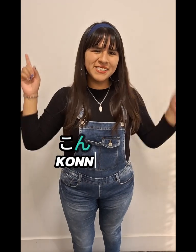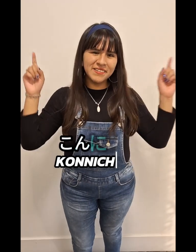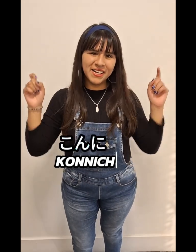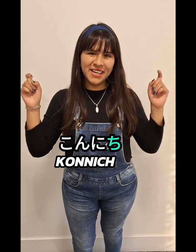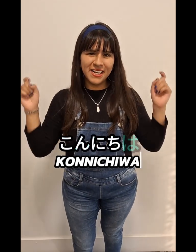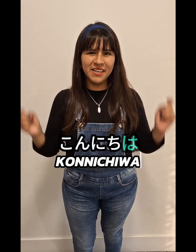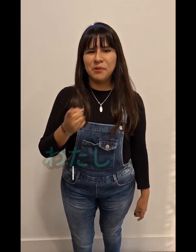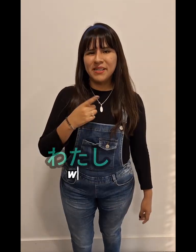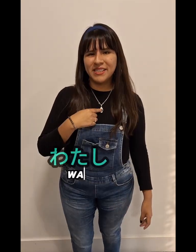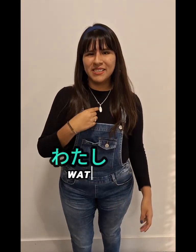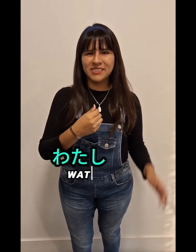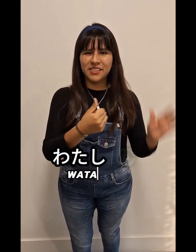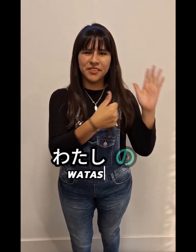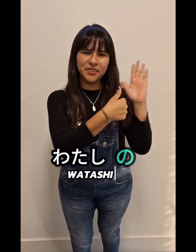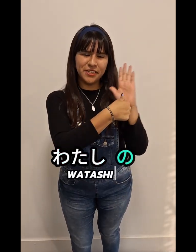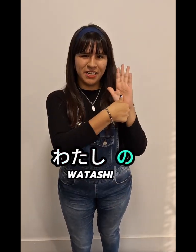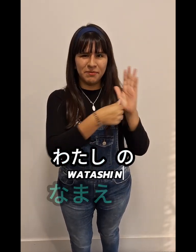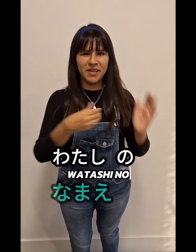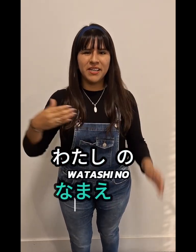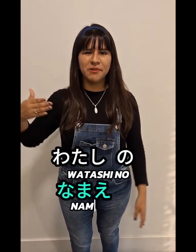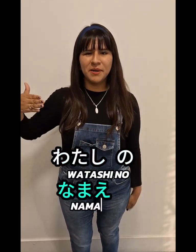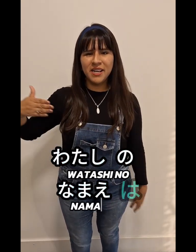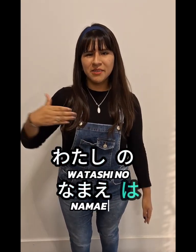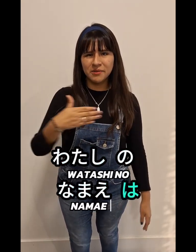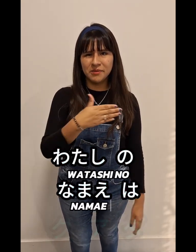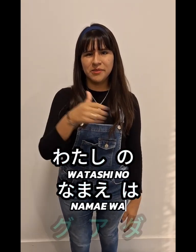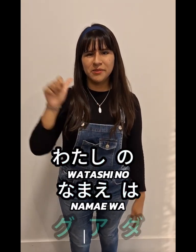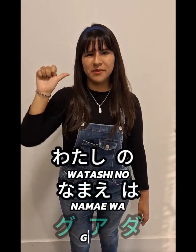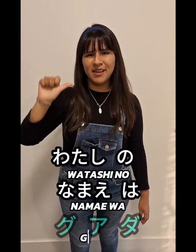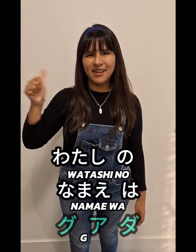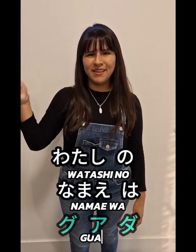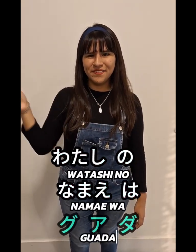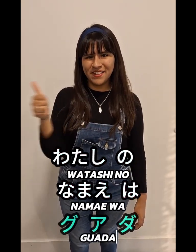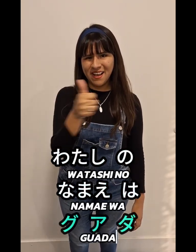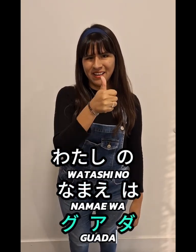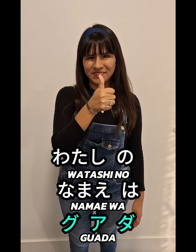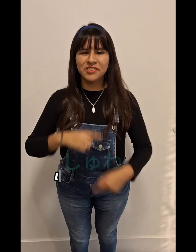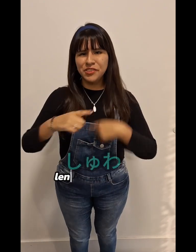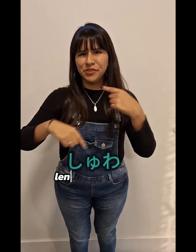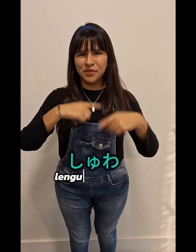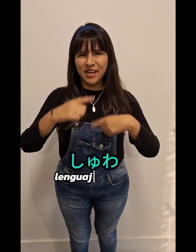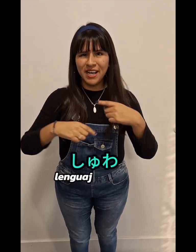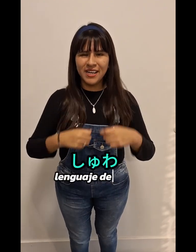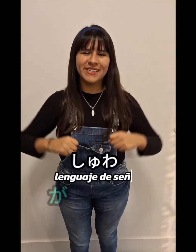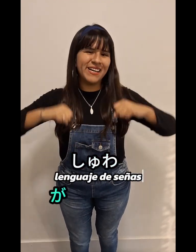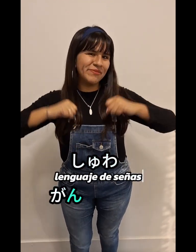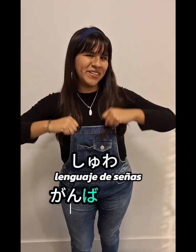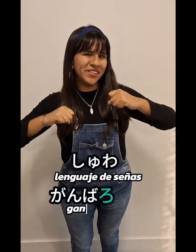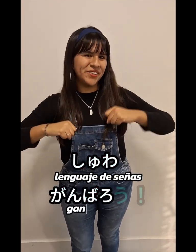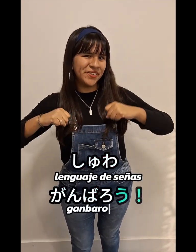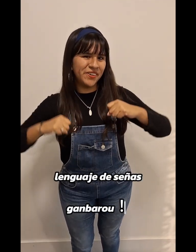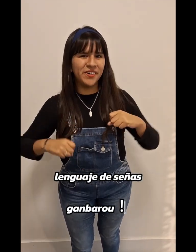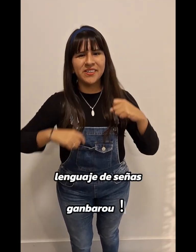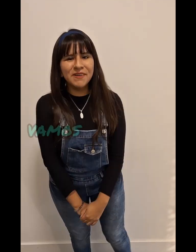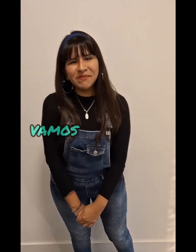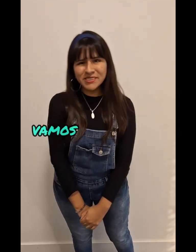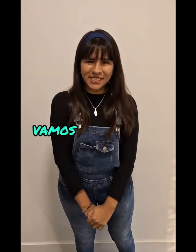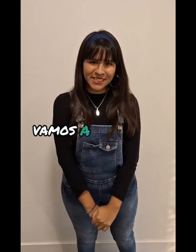Konnichiwa, watashi no namae wa Gua da. Shuwa, ganbarou. Vamos a